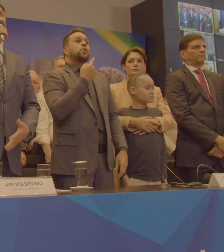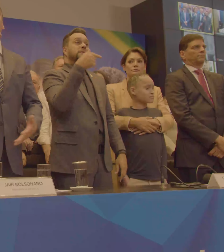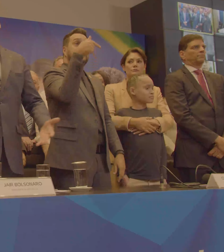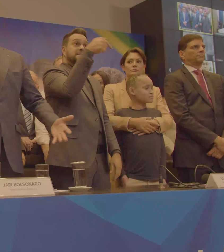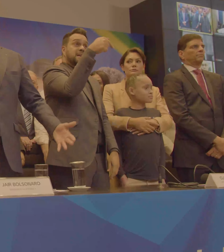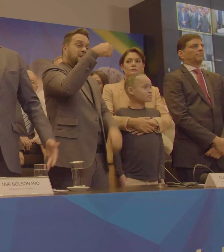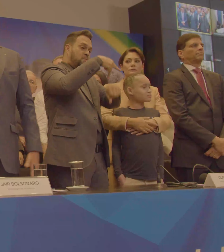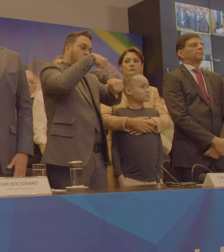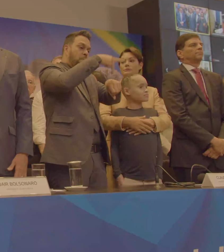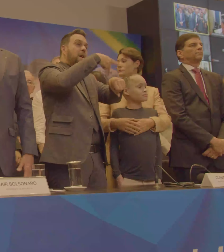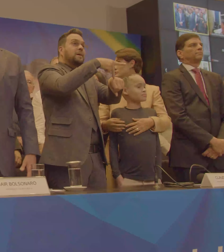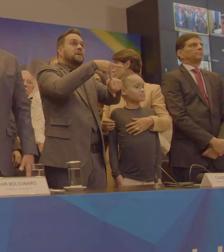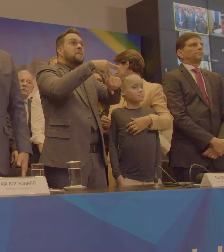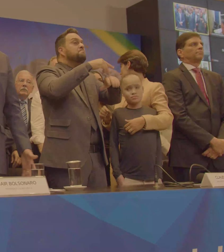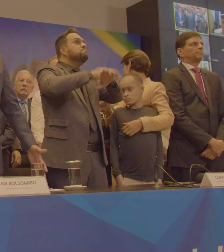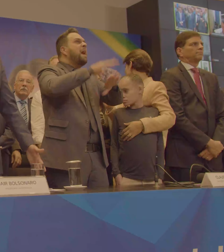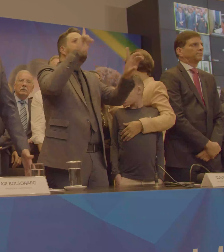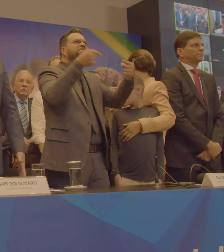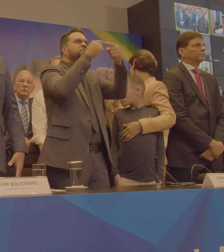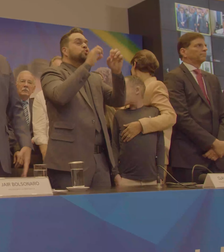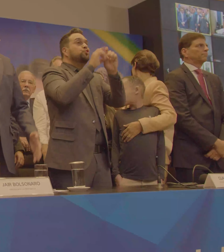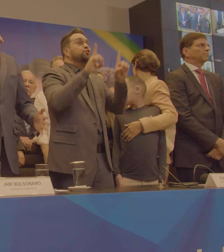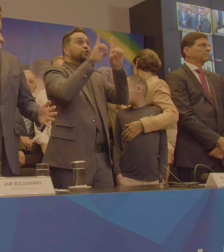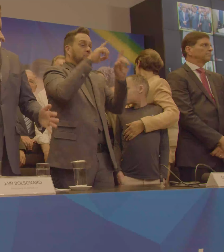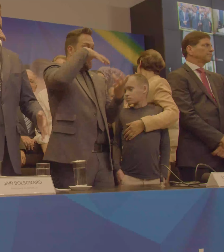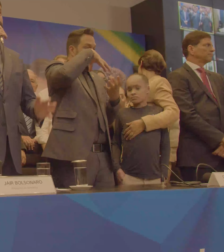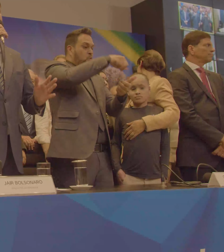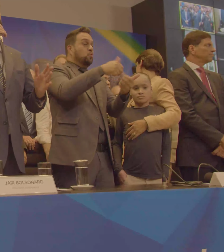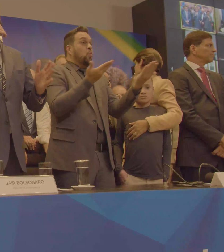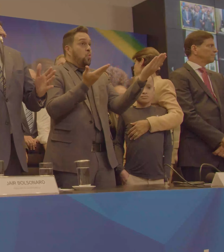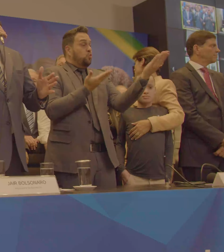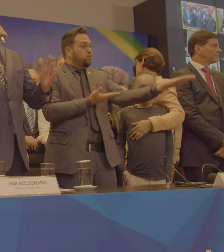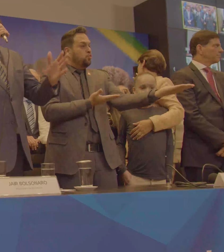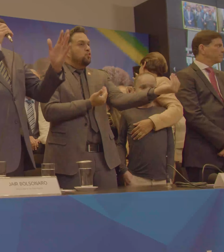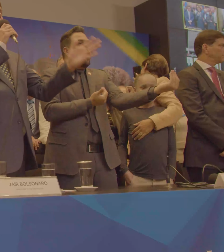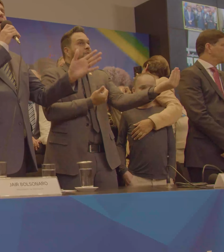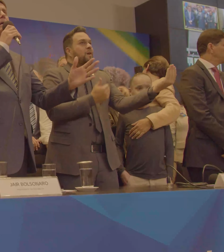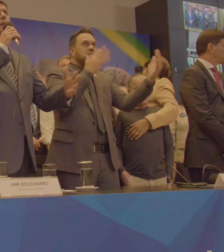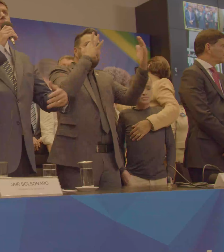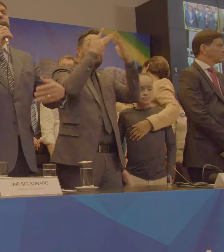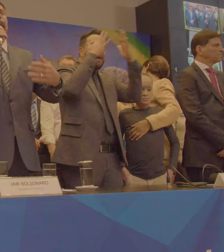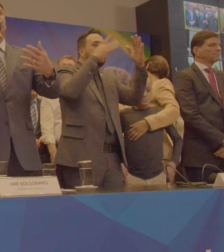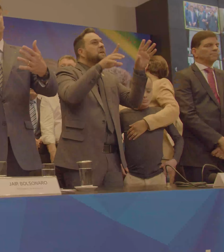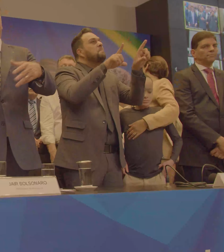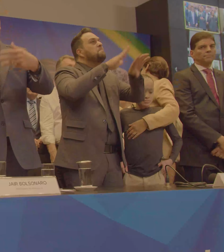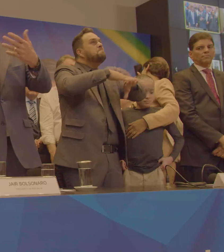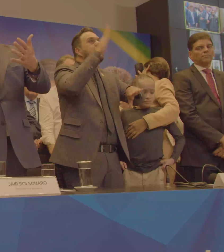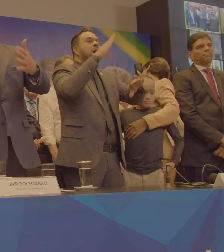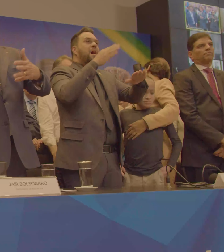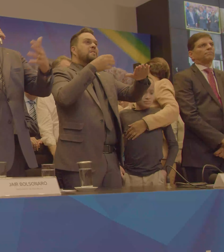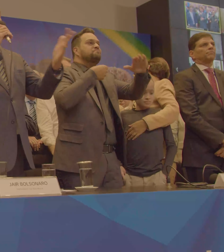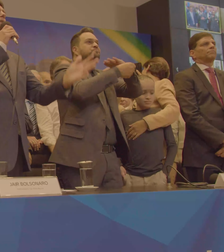país mais digitalizado do mundo. Hoje o jovem já pensa muito mais em empreender do que fazer